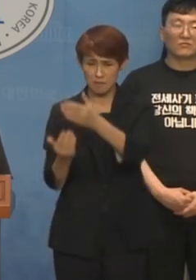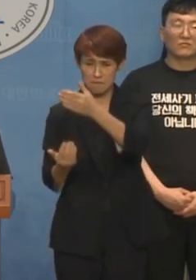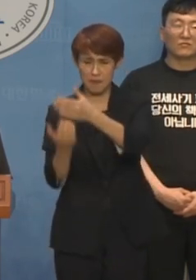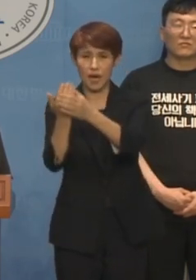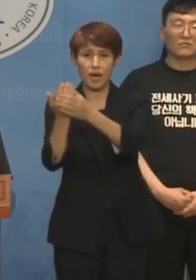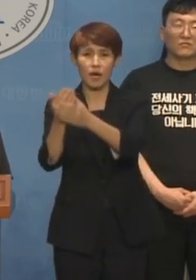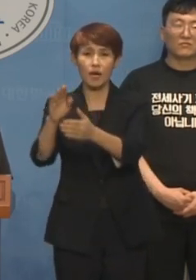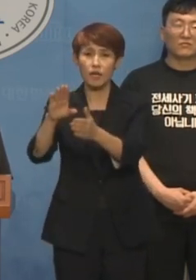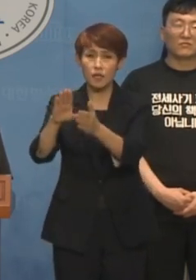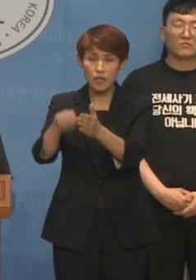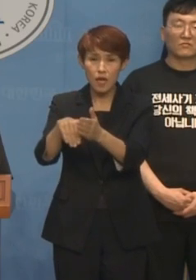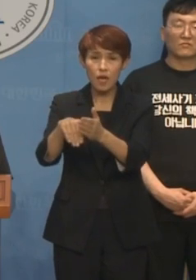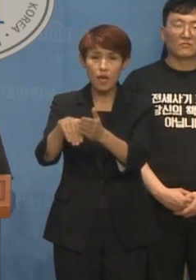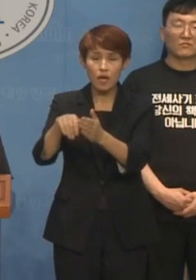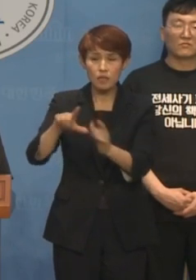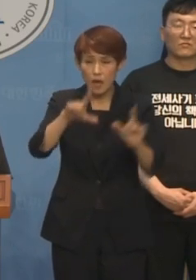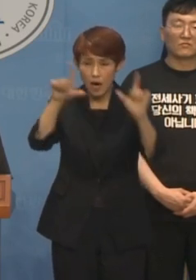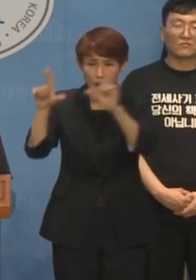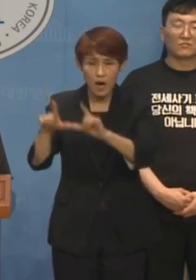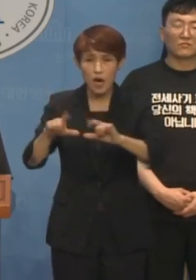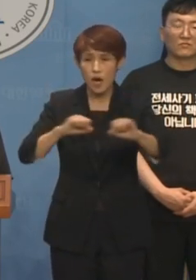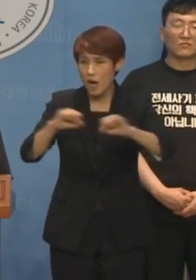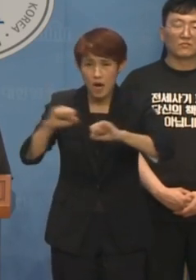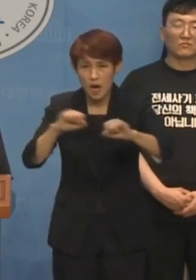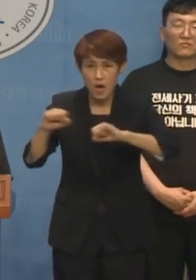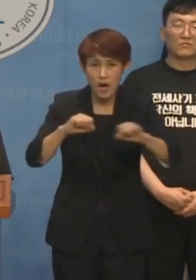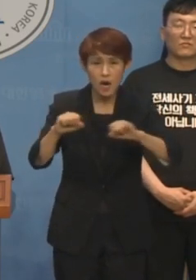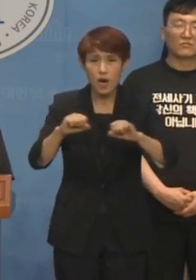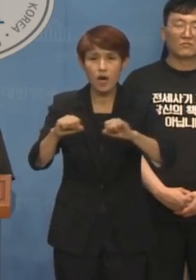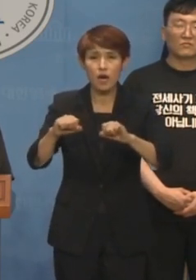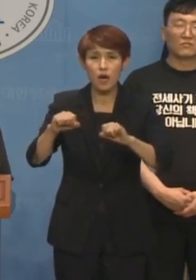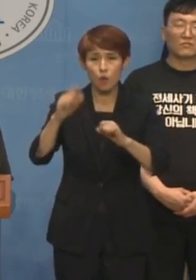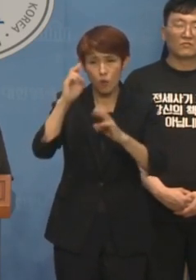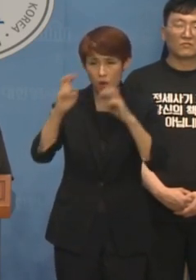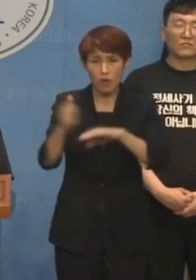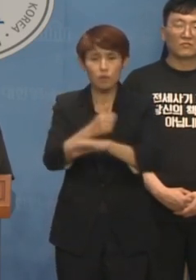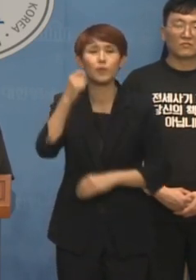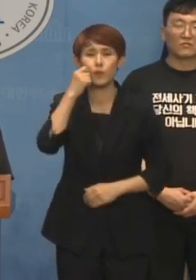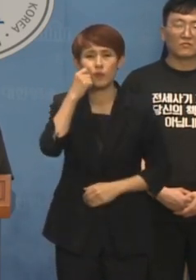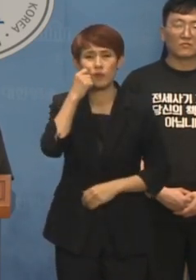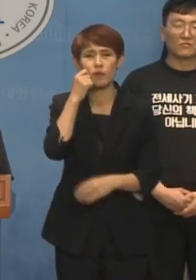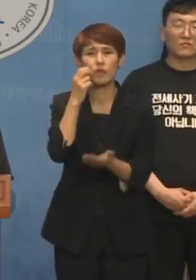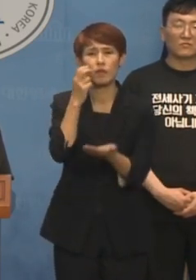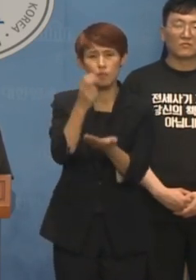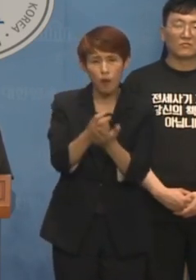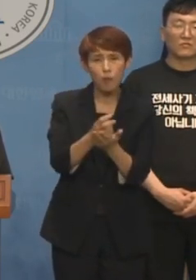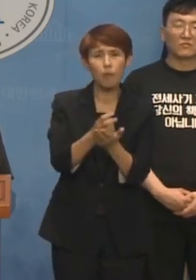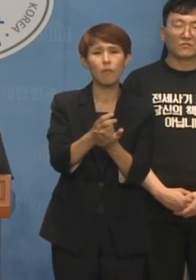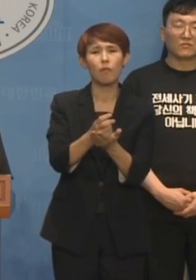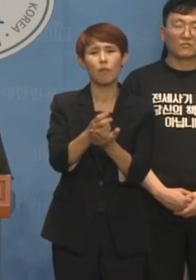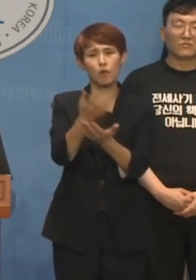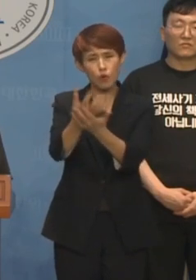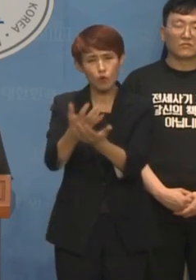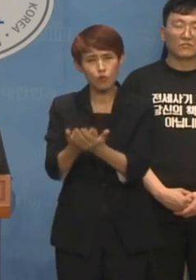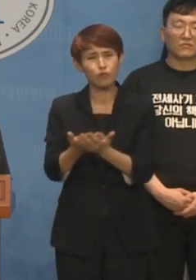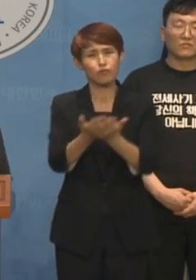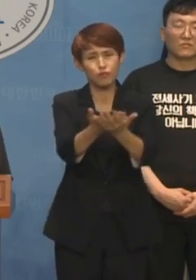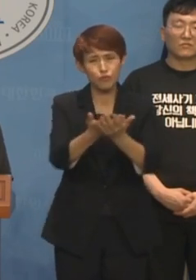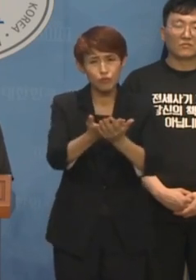때 생업을 하지 못하고 뛰어다녀야 됩니다. 법률적이든 여러 가지 서류